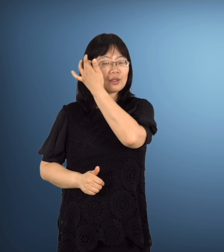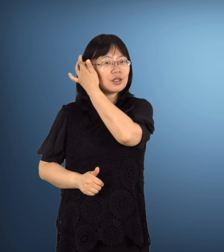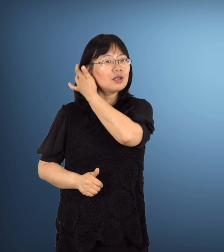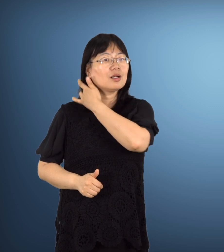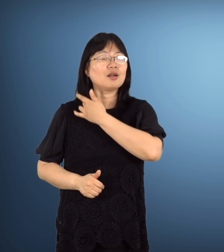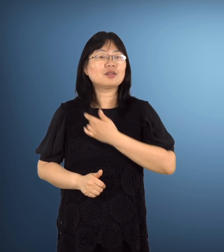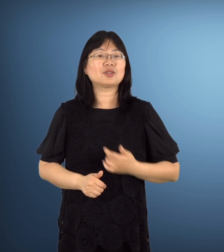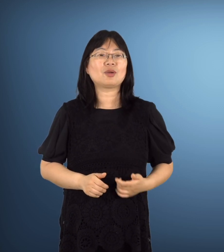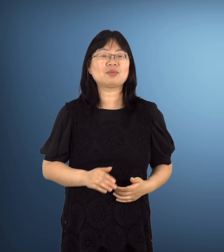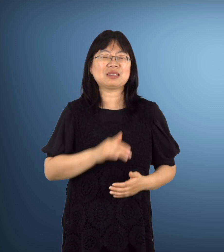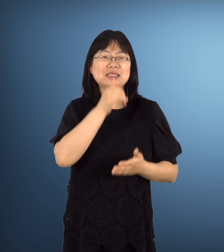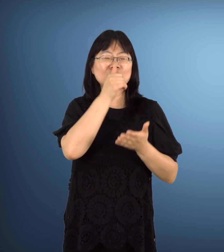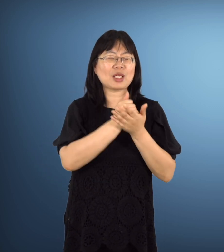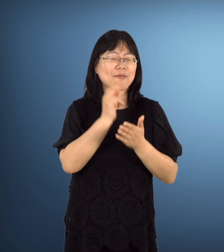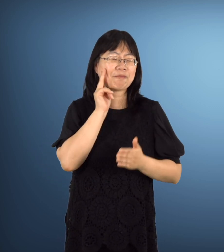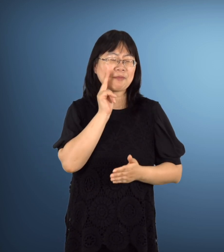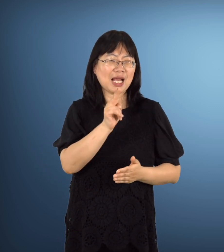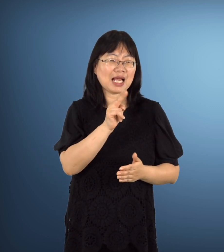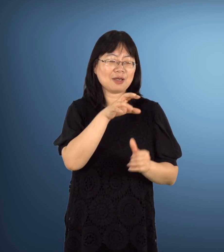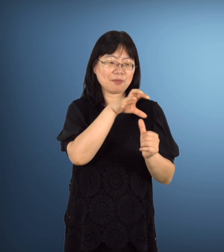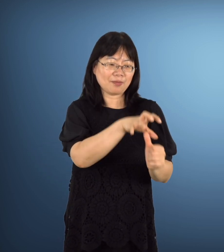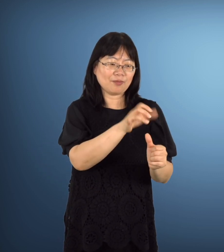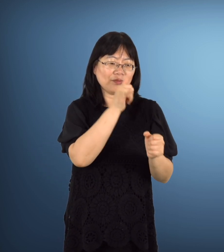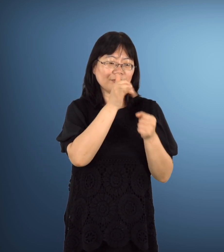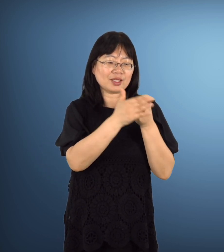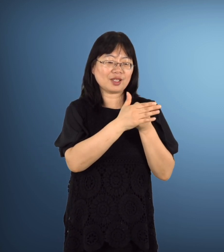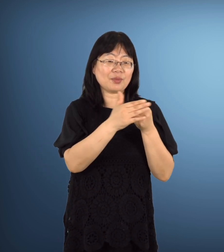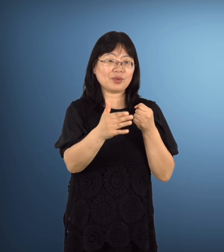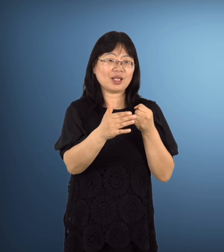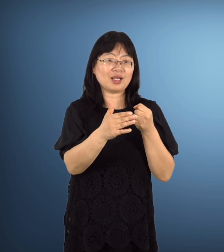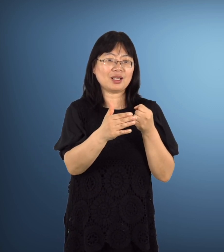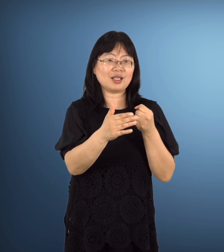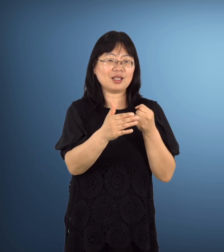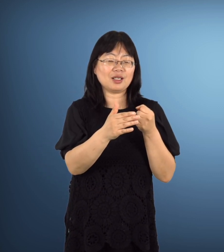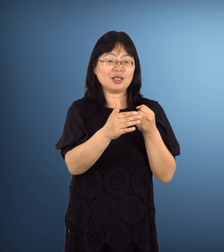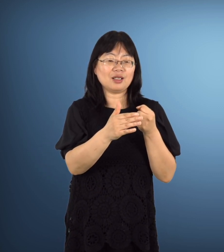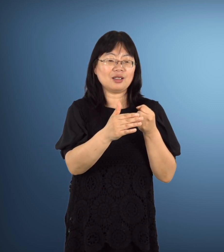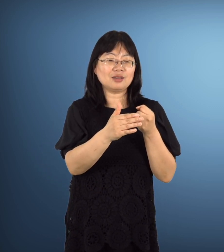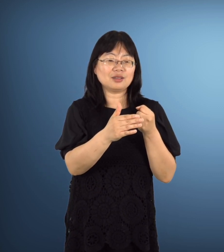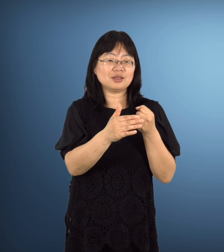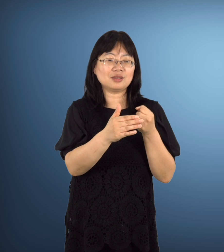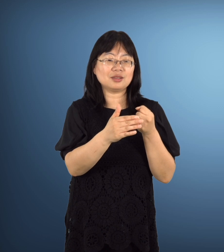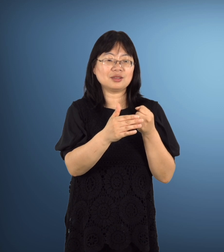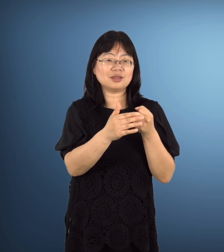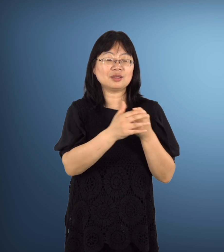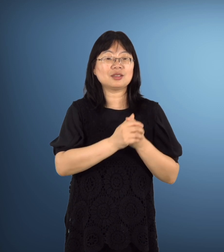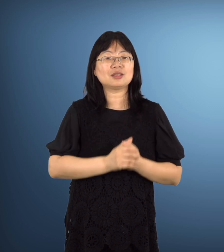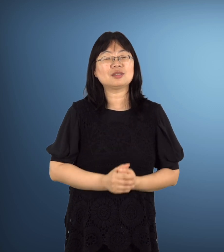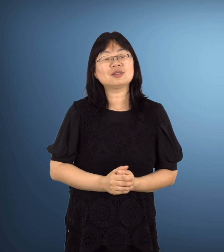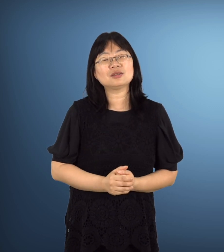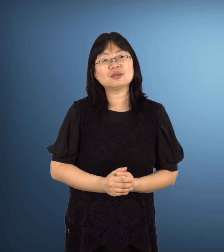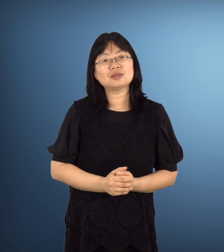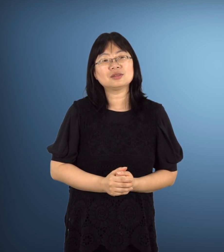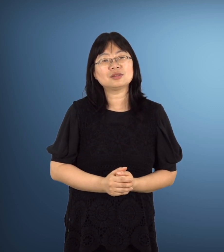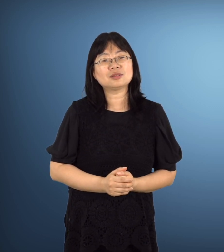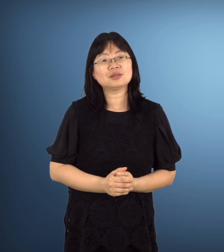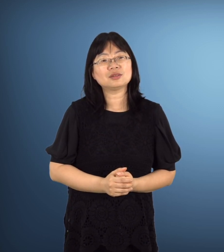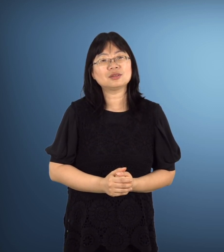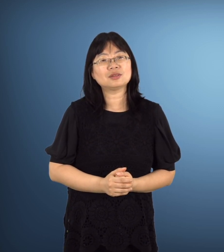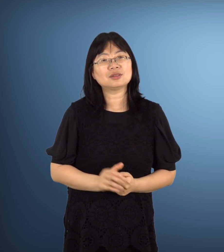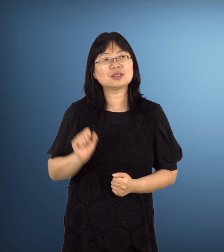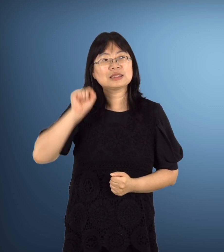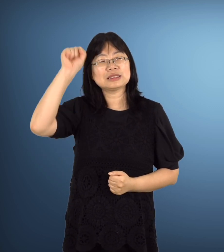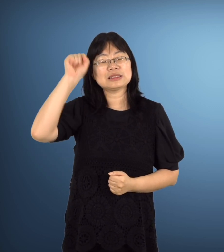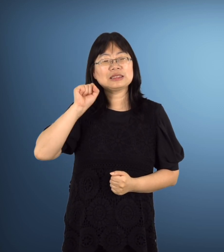워낙 중범죄자 취급을 받았기 때문에 사명식 4교대를 지켜요.